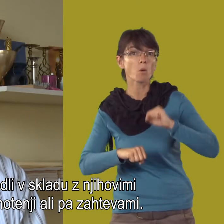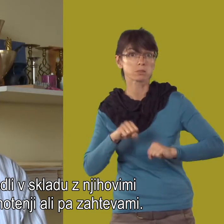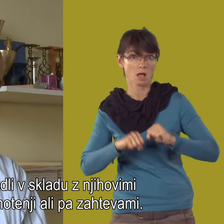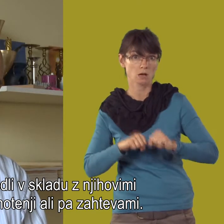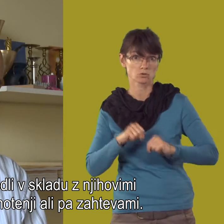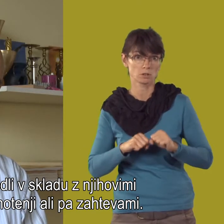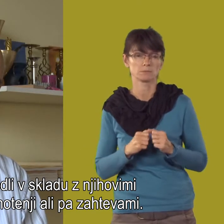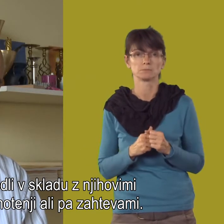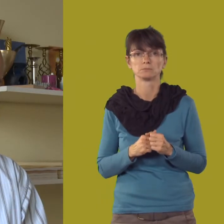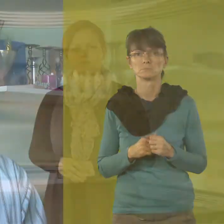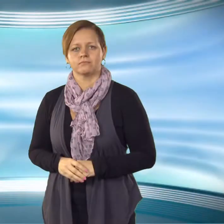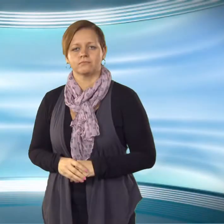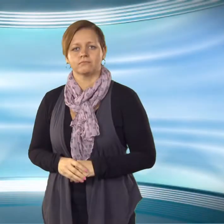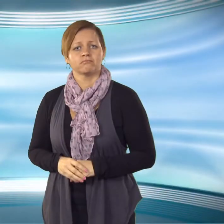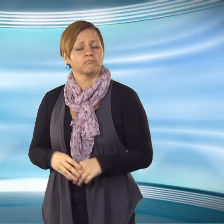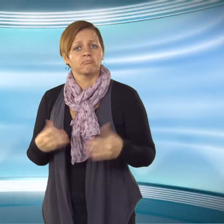zahtevami.